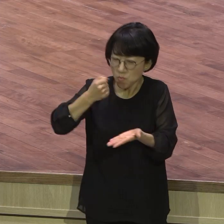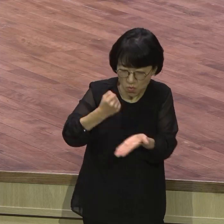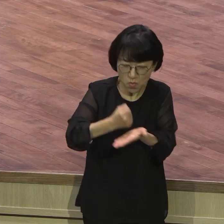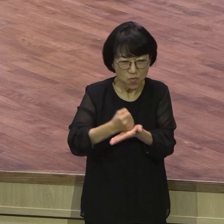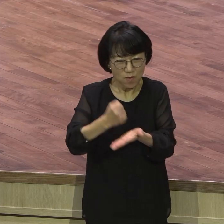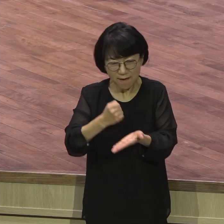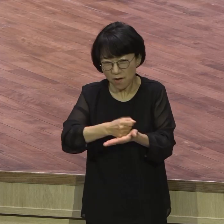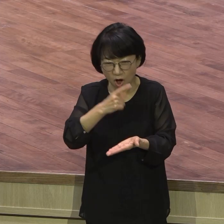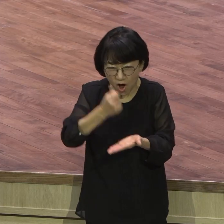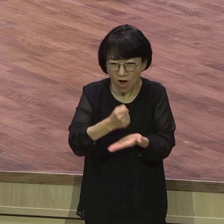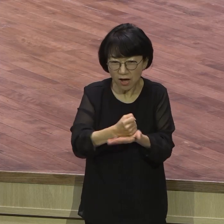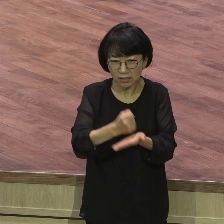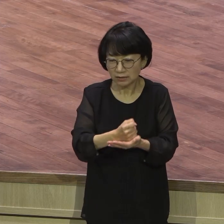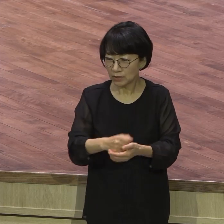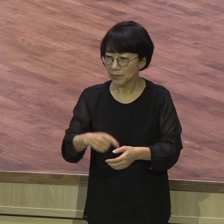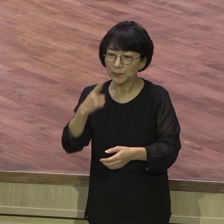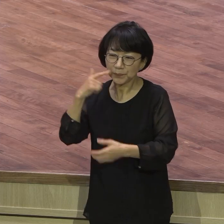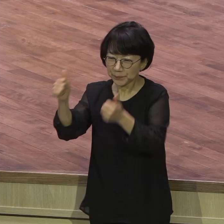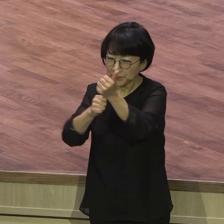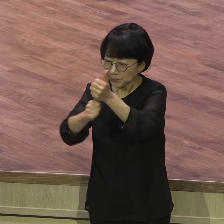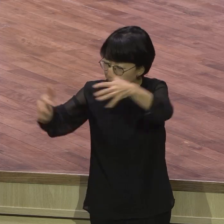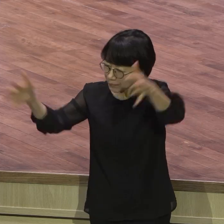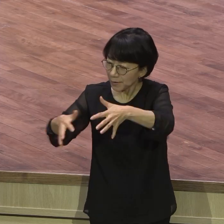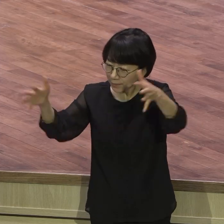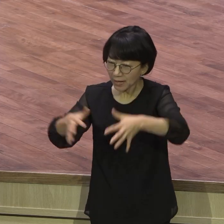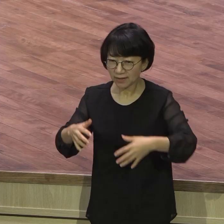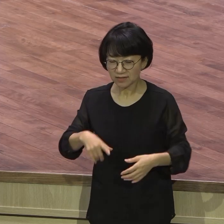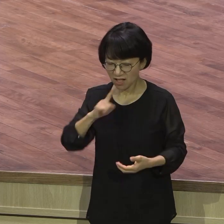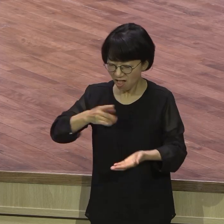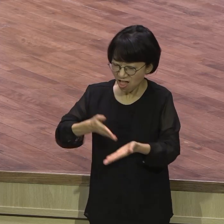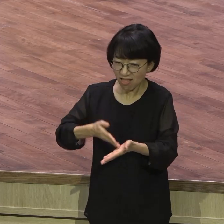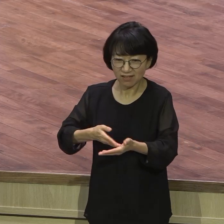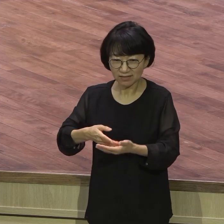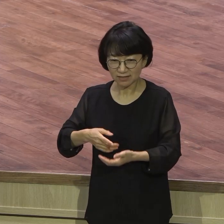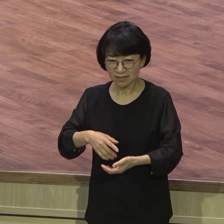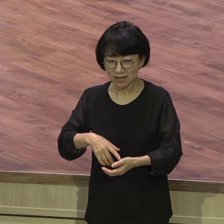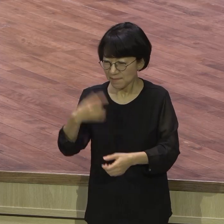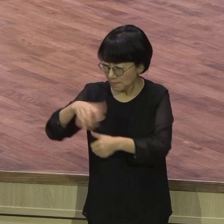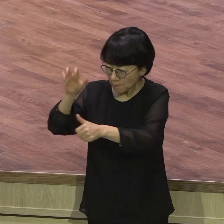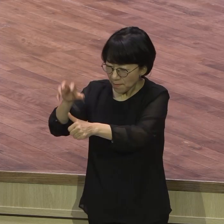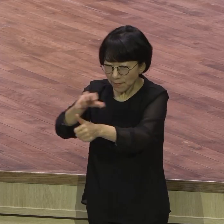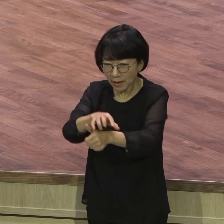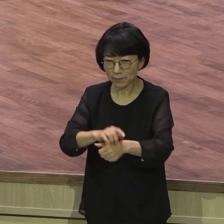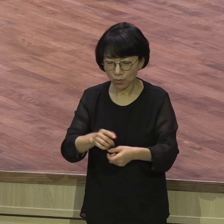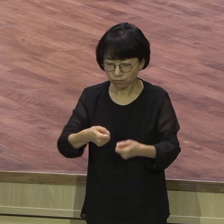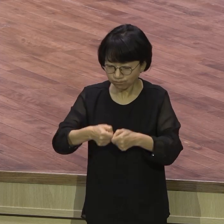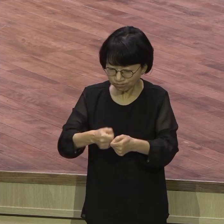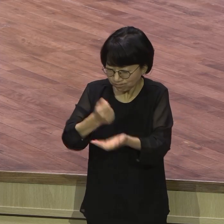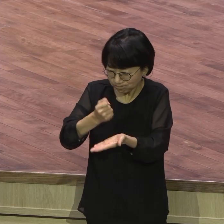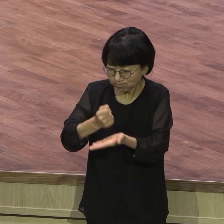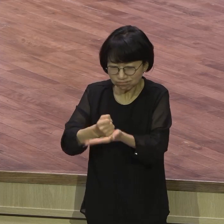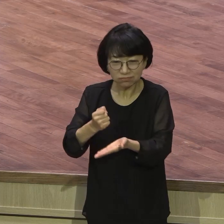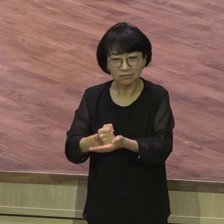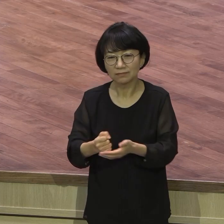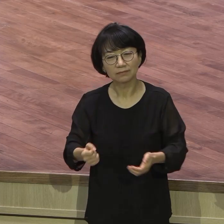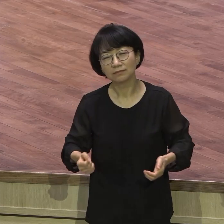지적하고 교육자를 모아놓고 내 밑에 교육자를 모아놓고 철심이 교육자를 고주할 매주할 하고